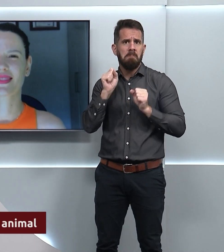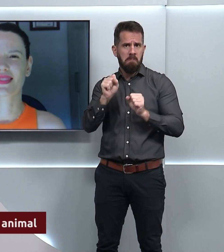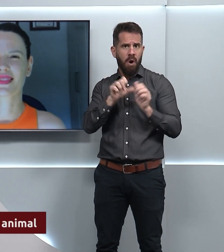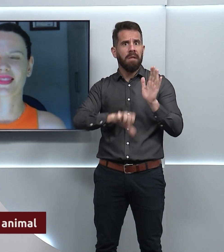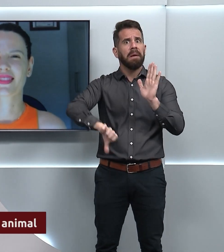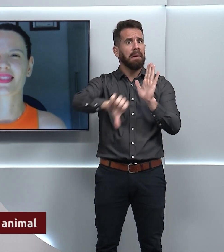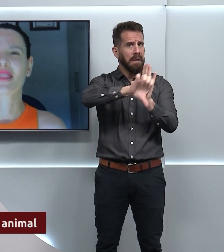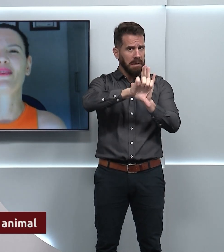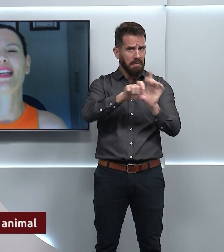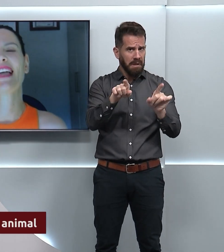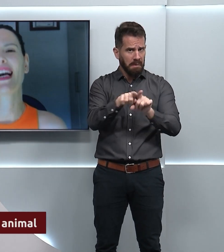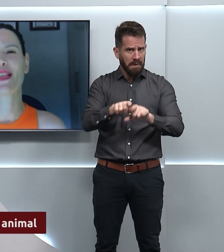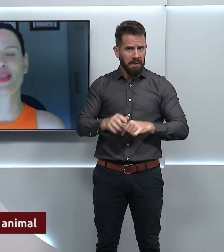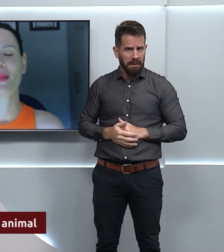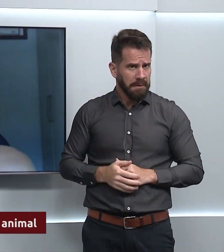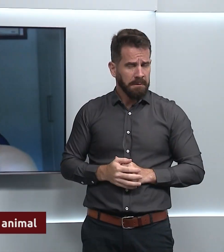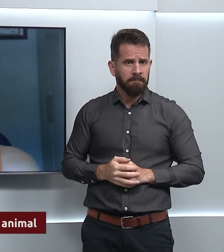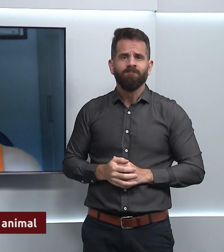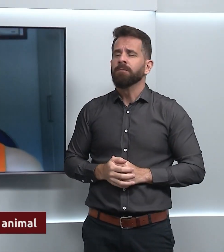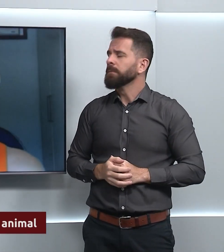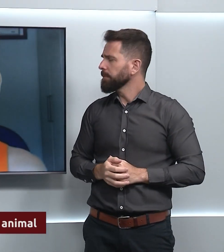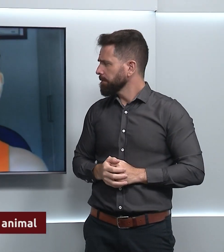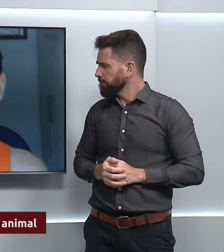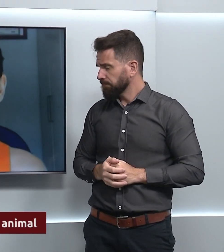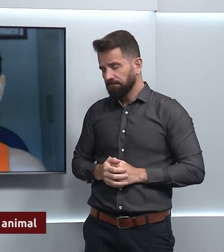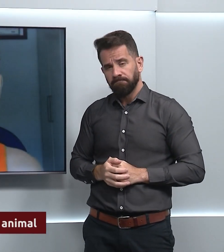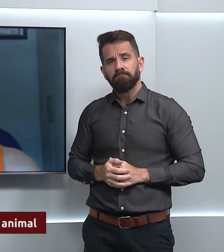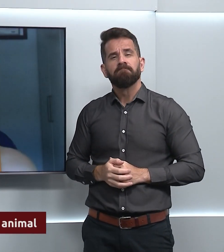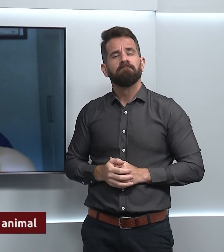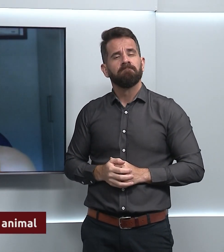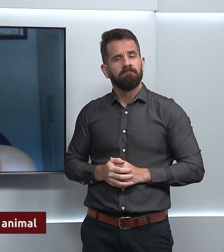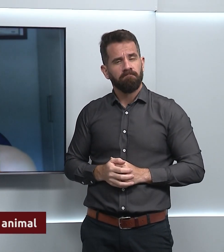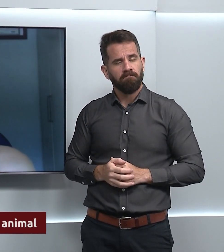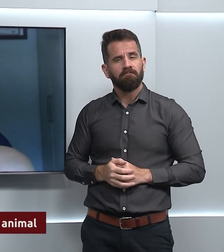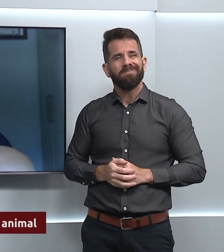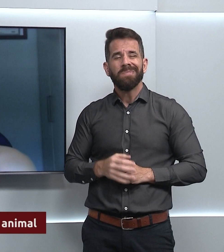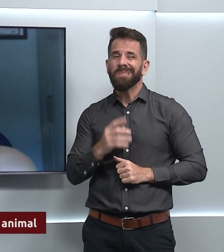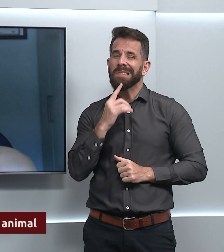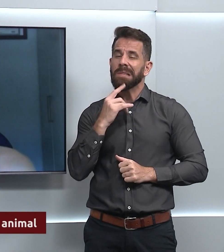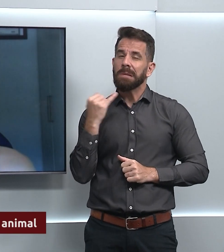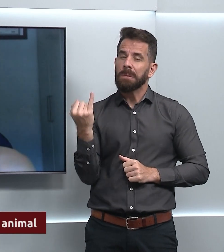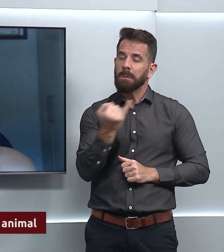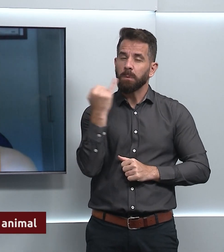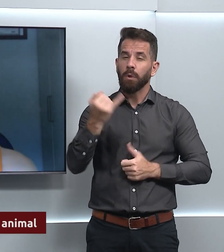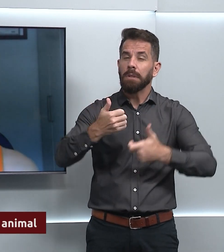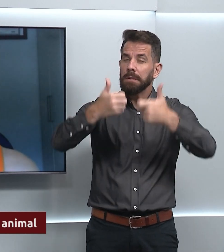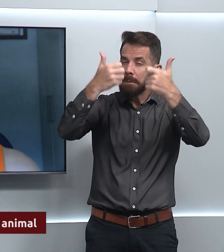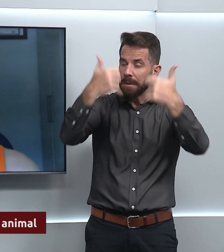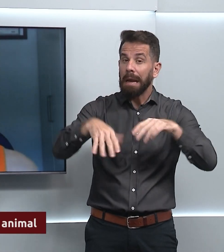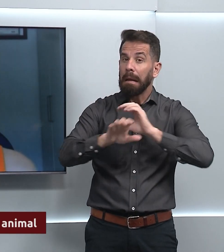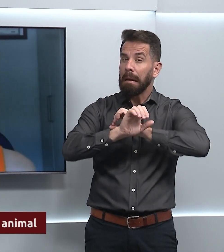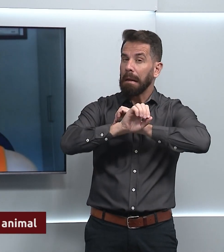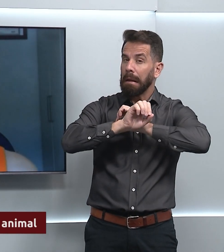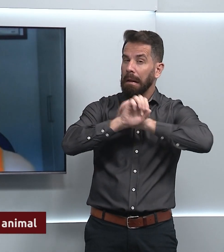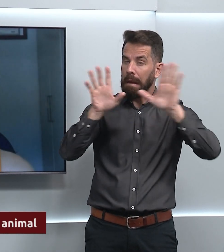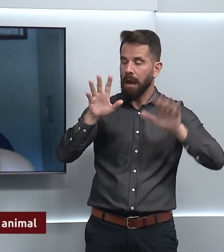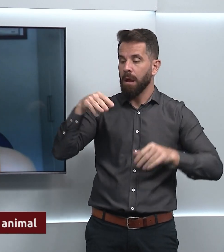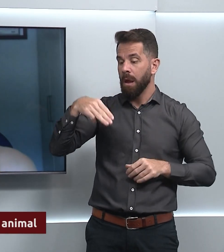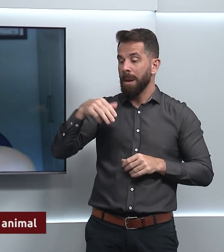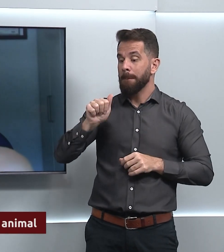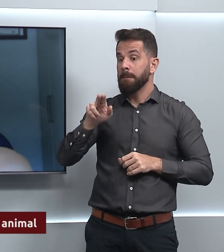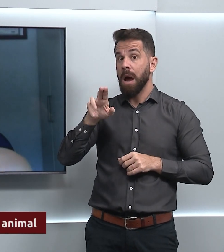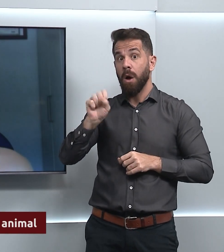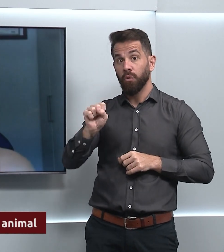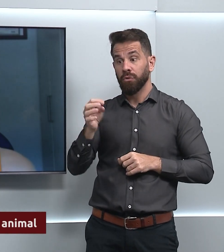né? Verdade. É bom a gente sempre frisar, o que seria maus tratos aos animais. Se a gente for analisar